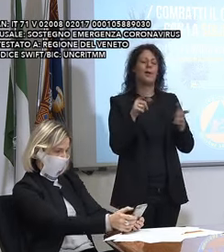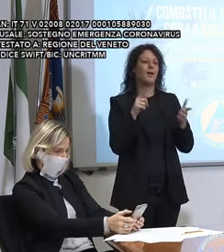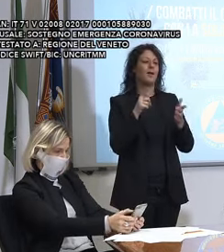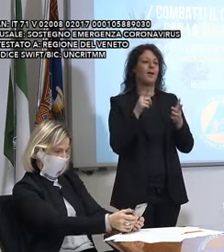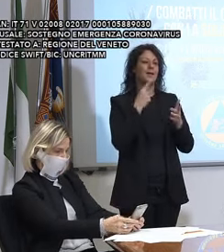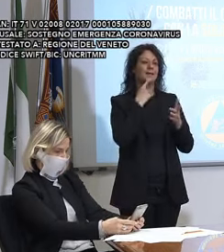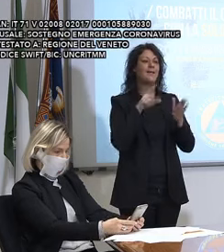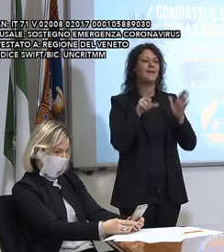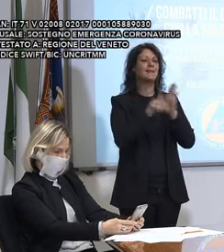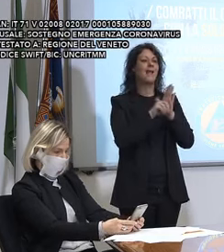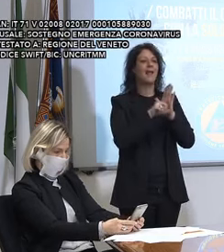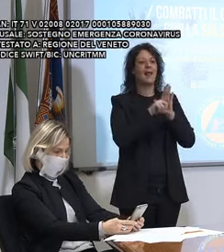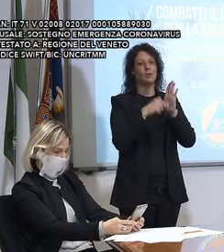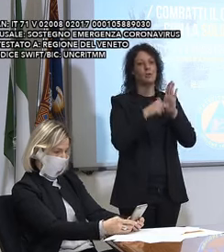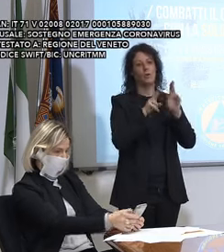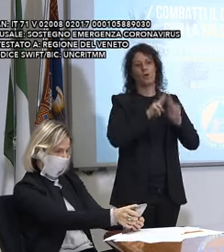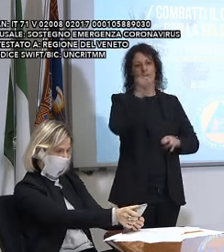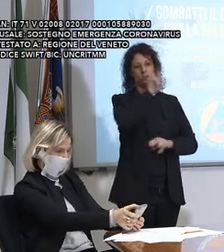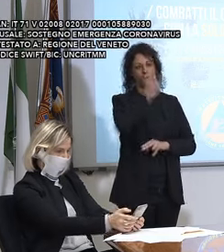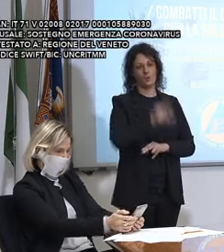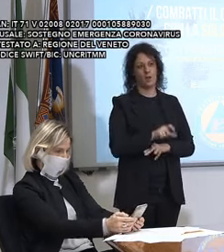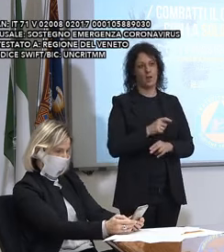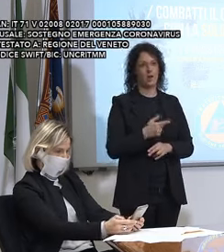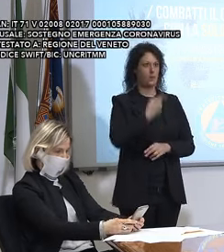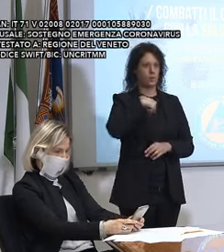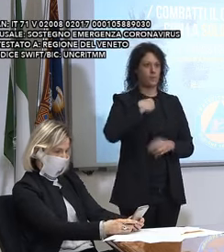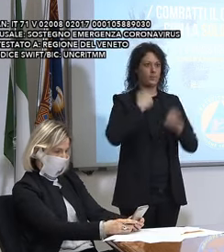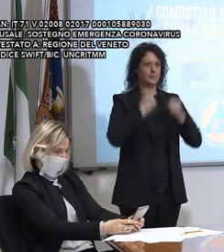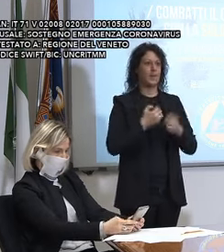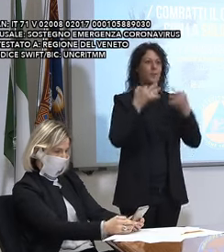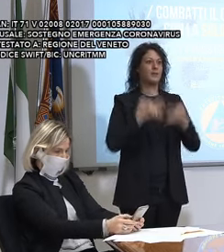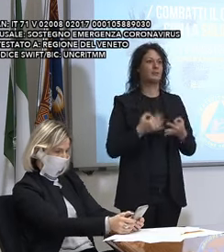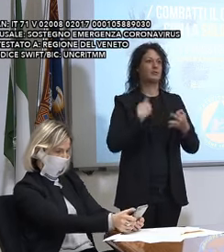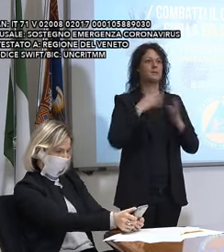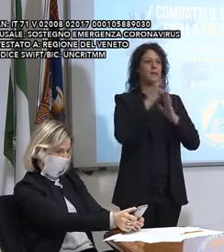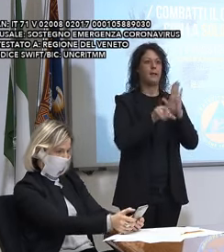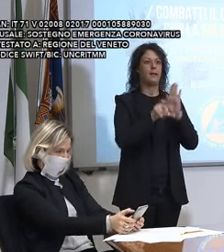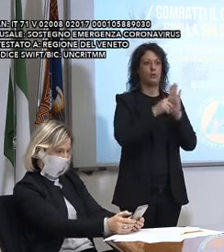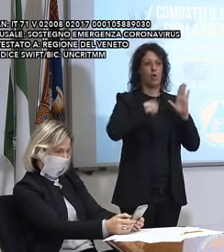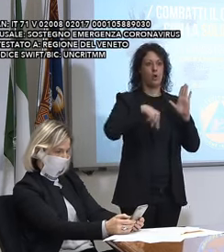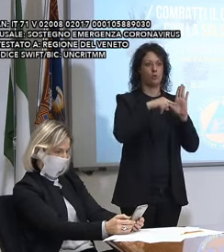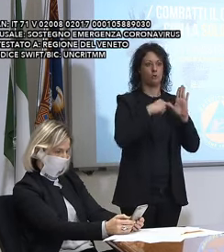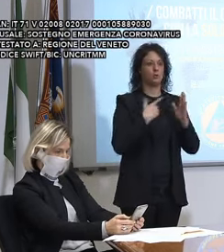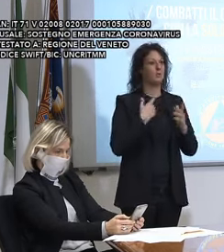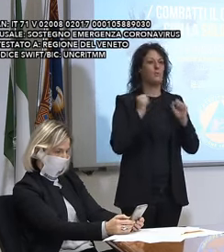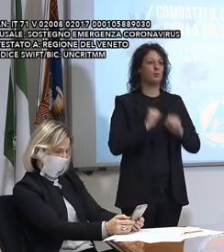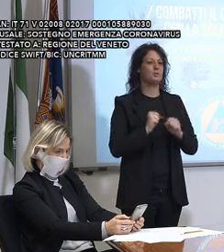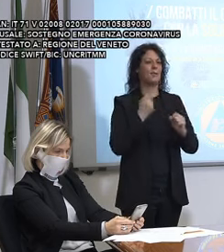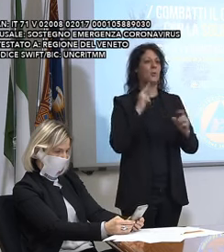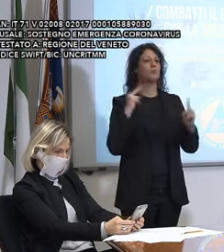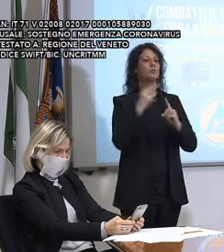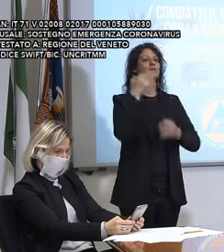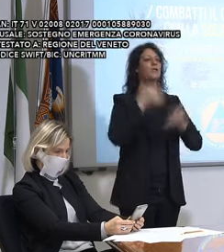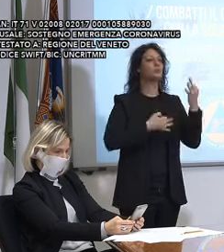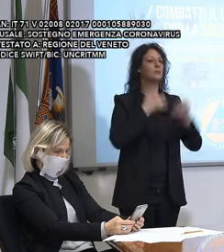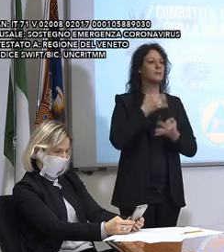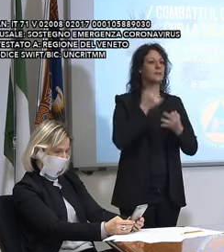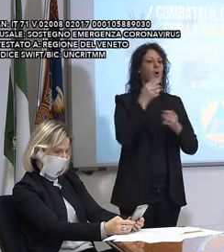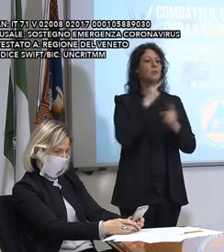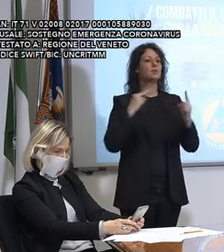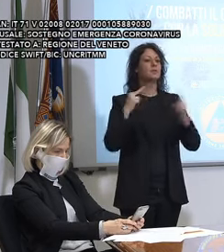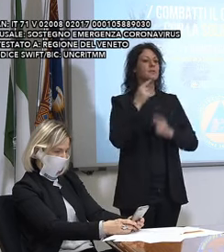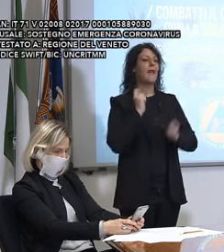temi da decidere con ordinanze, cioè anche perché noi non abbiamo la copertura né giuridica, tantomeno che economica su